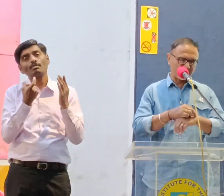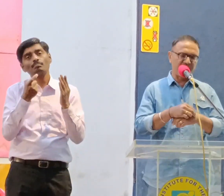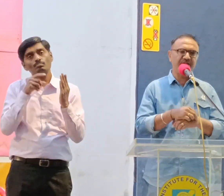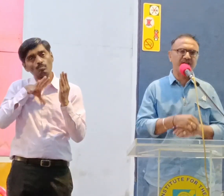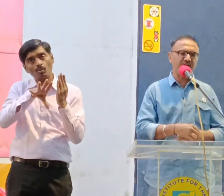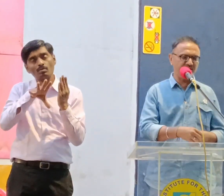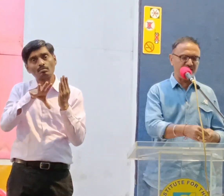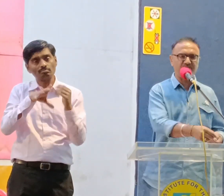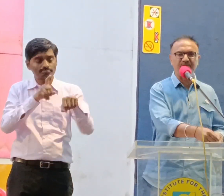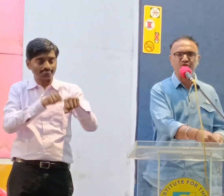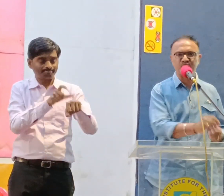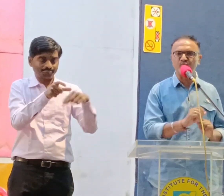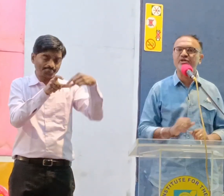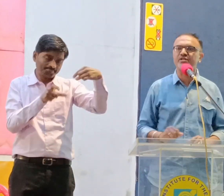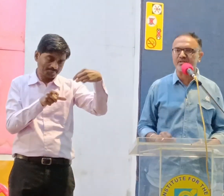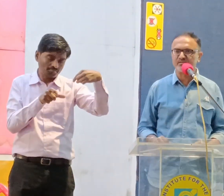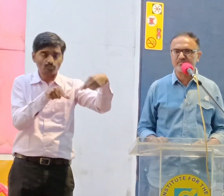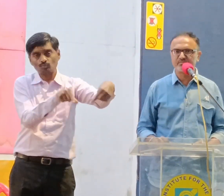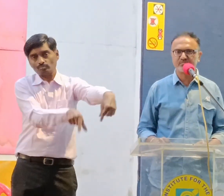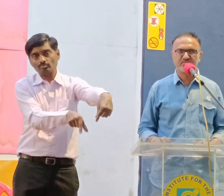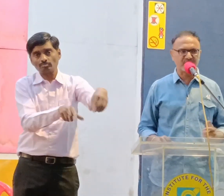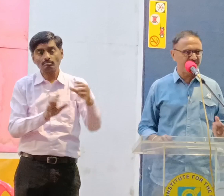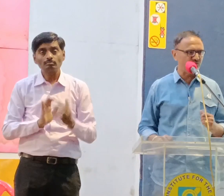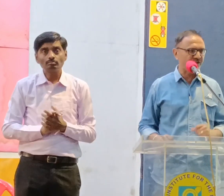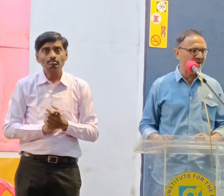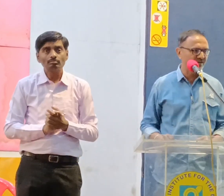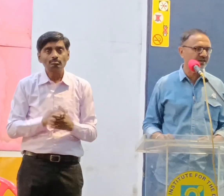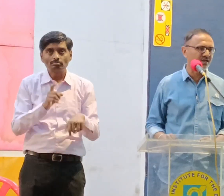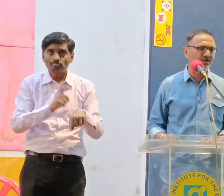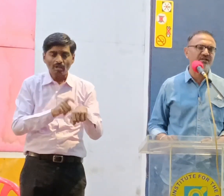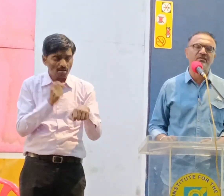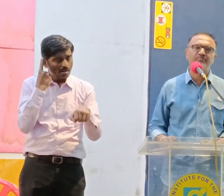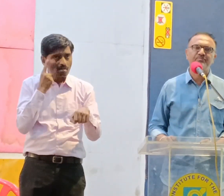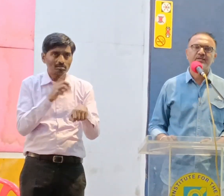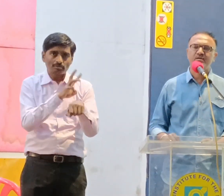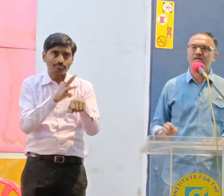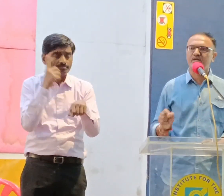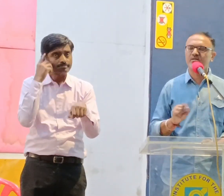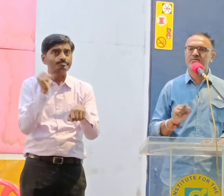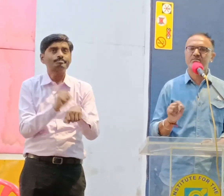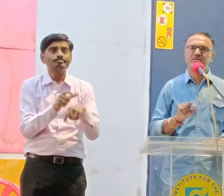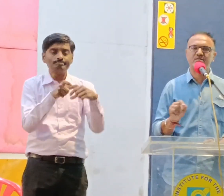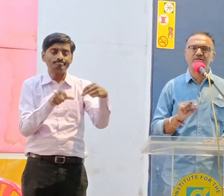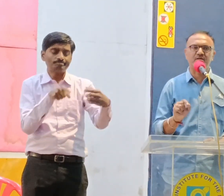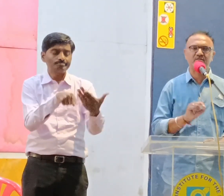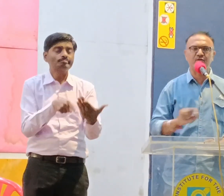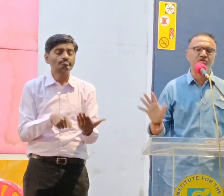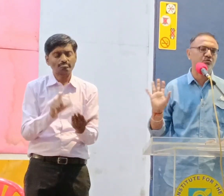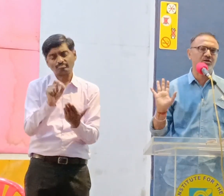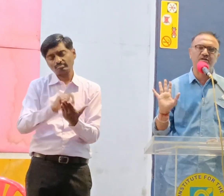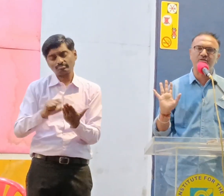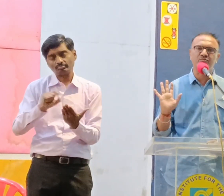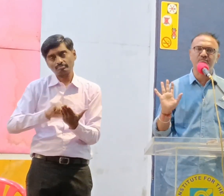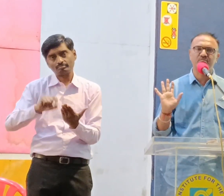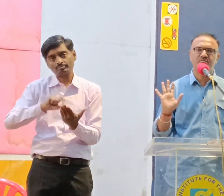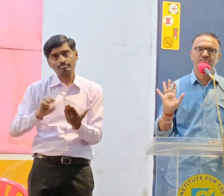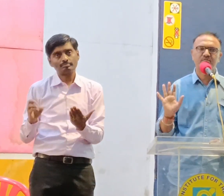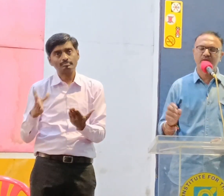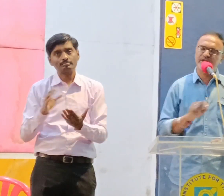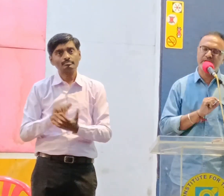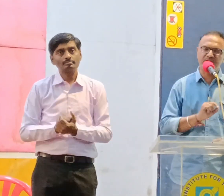એને તો ફડિયાળ કાઢીને બેન્ચ ઉપર મૂકી દીધી સમયનો ખ્યાલ રહે એટલા માટે અને સરસ રીતે લખવાનું શરૂ કરી દીધું